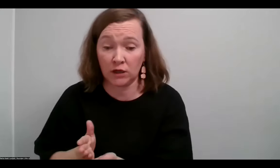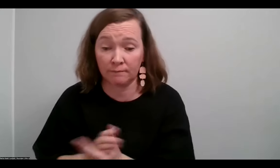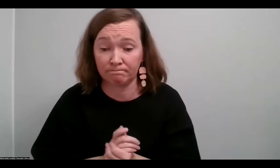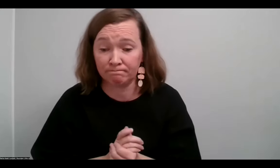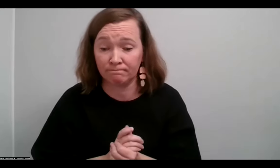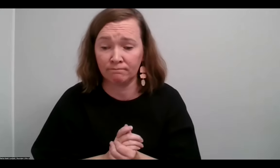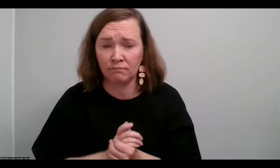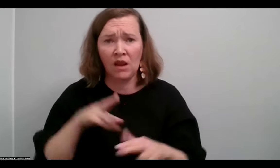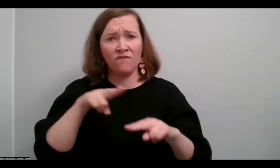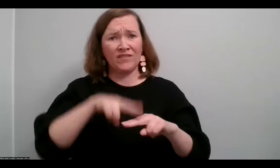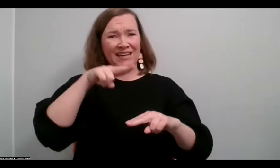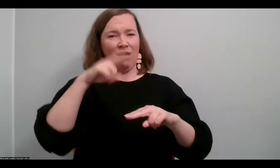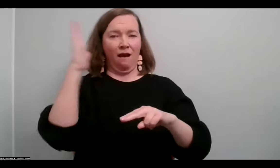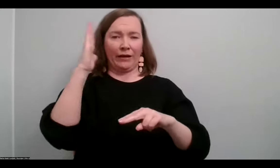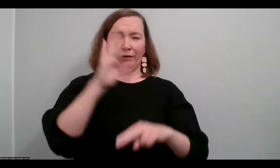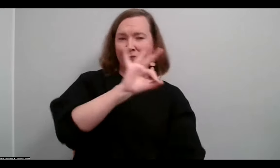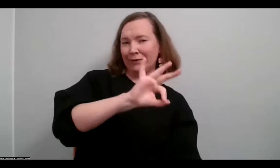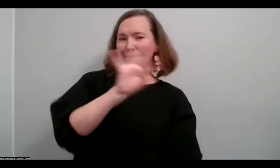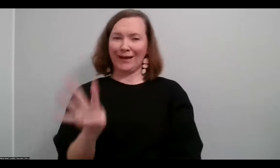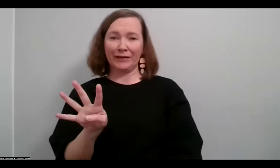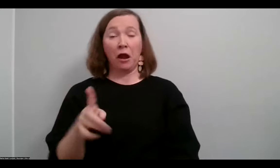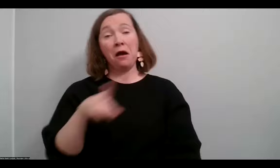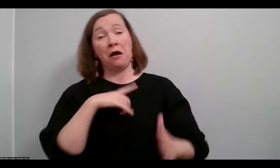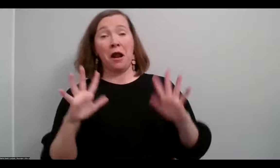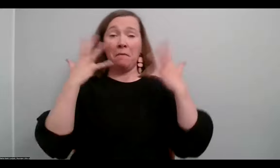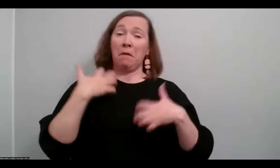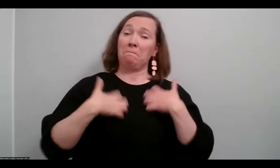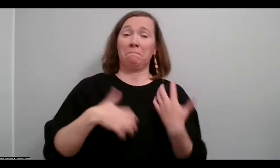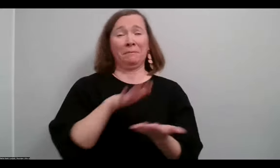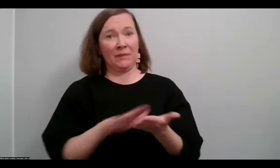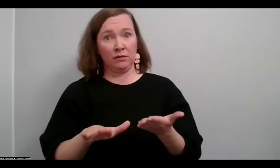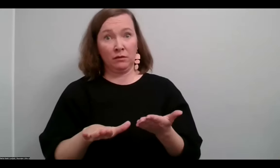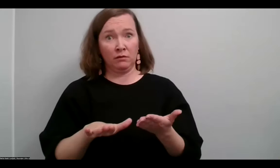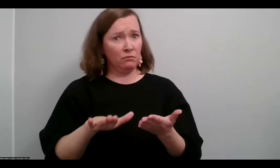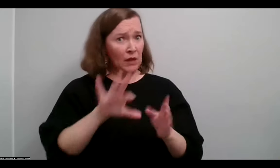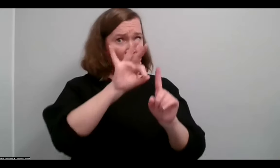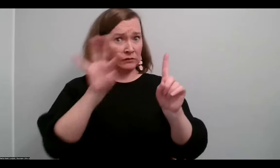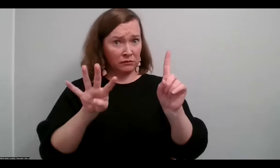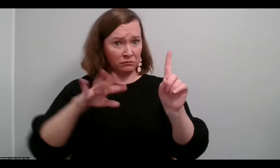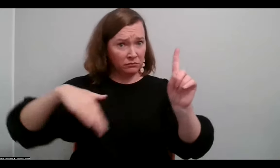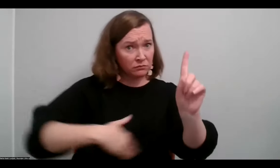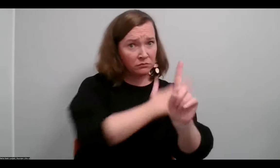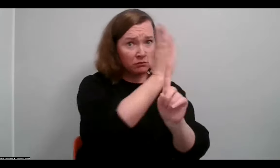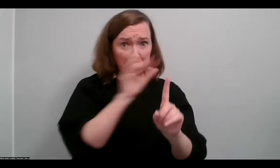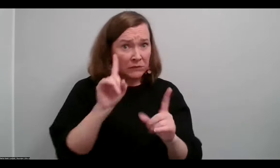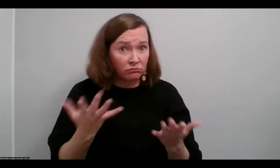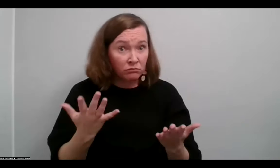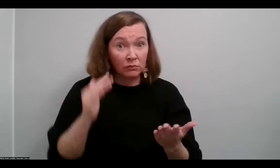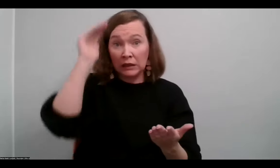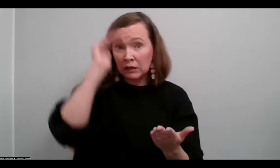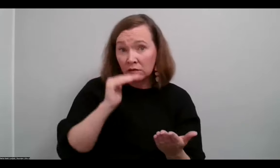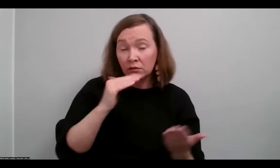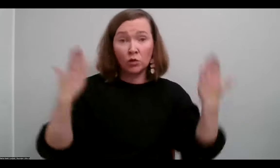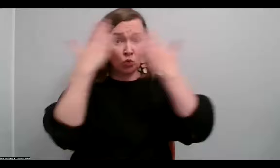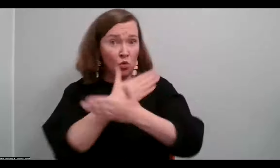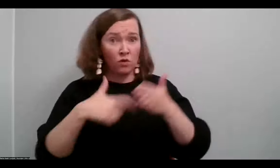viittomakielisille näin asia ei vielä tänä päivänä ole. Virka-aikana 8-4 ei ole huolen häivää, mutta sitten